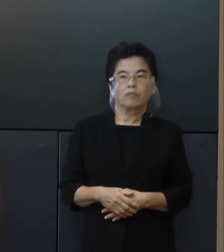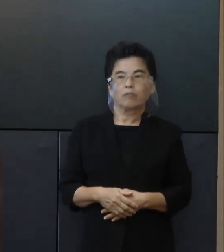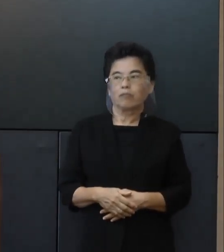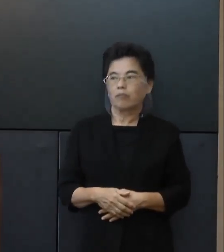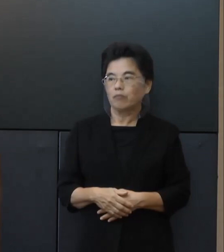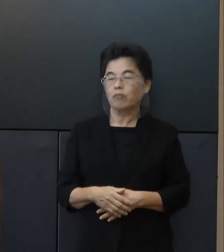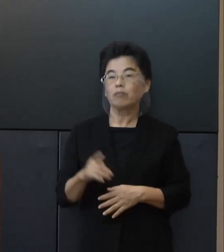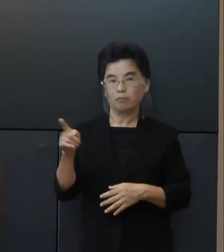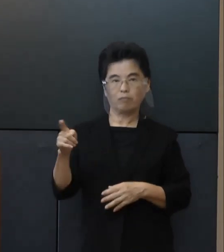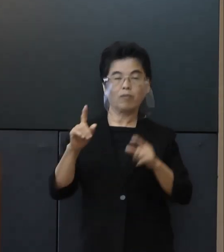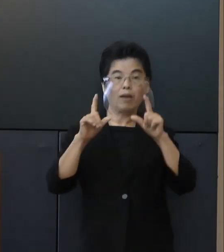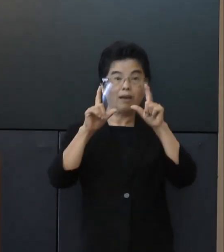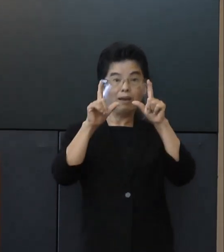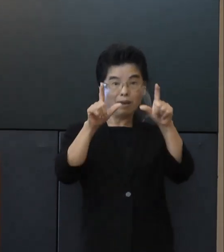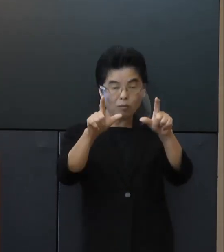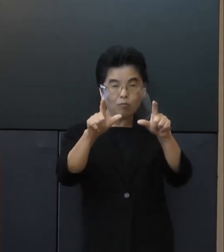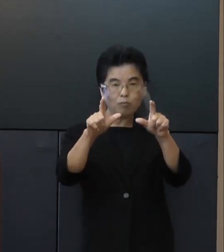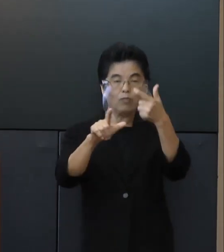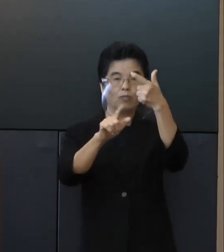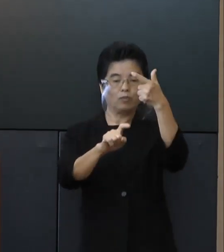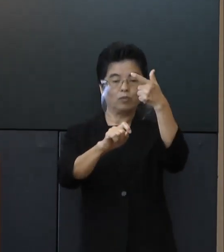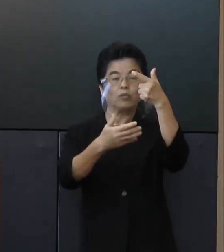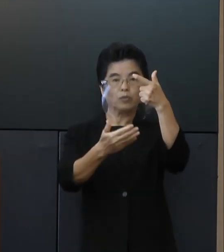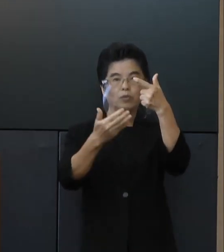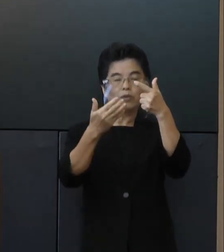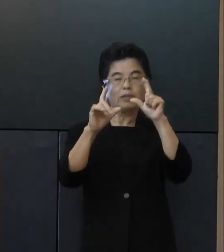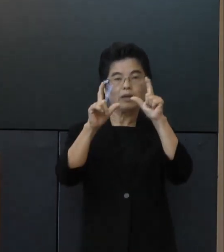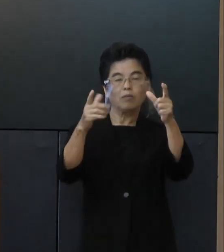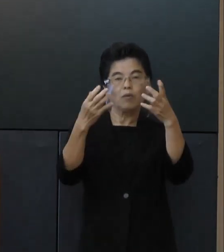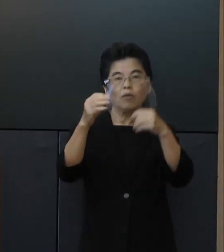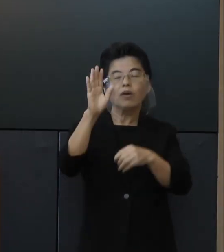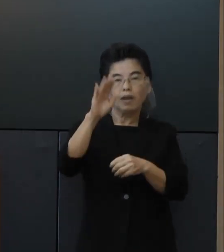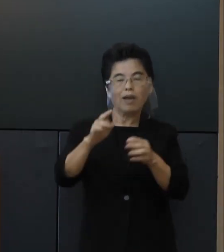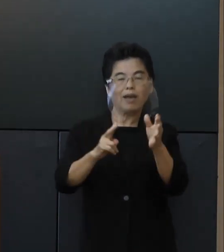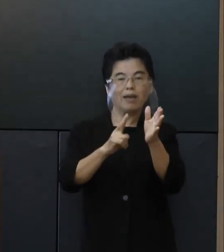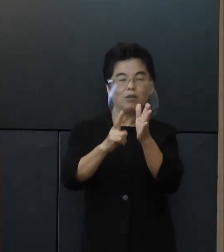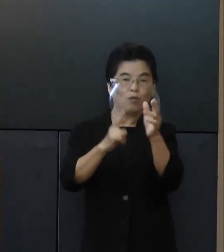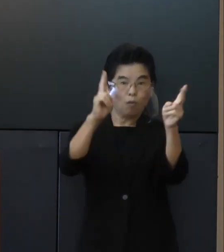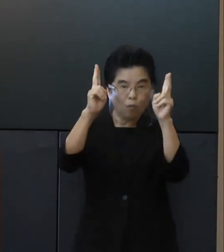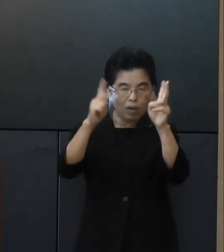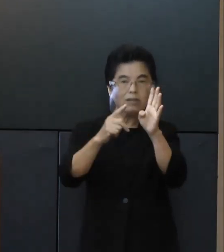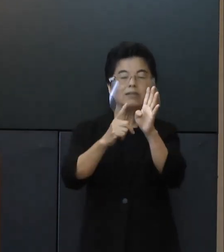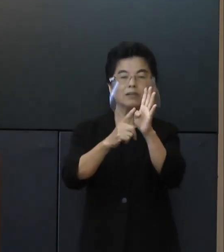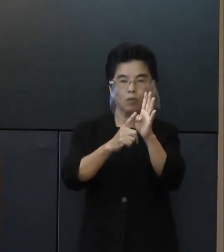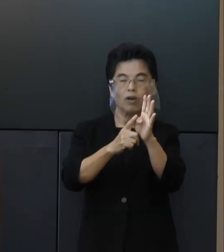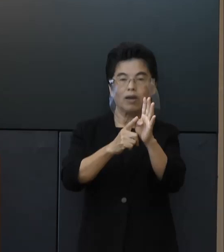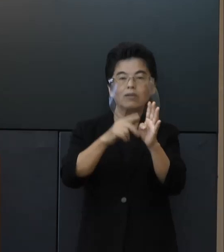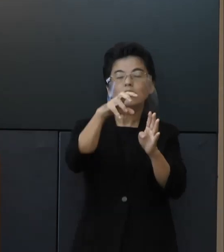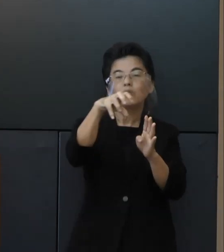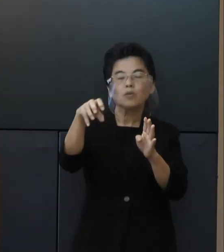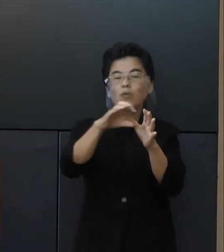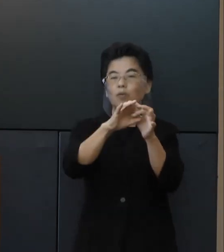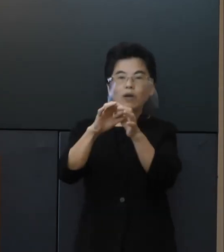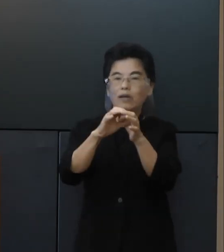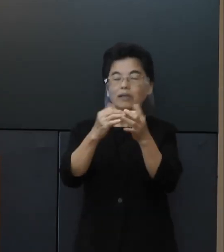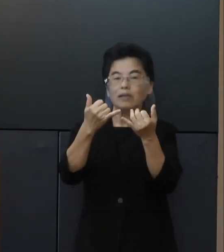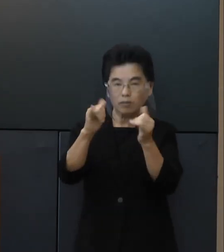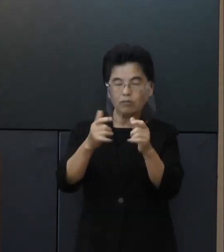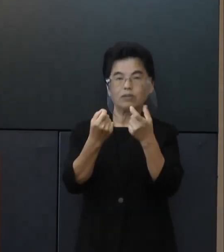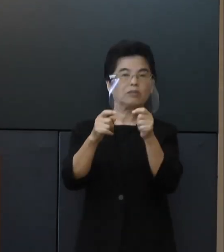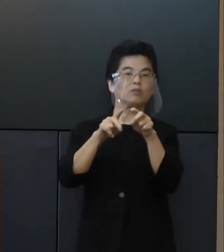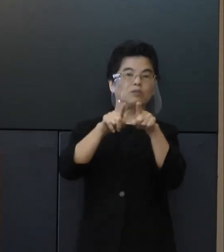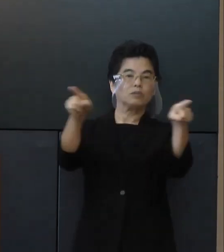この発表以降、当然各旅行業者ですとか、そういう方々にも通知をいたし